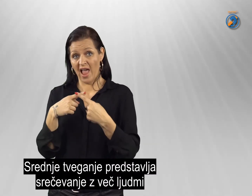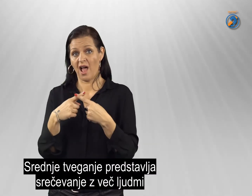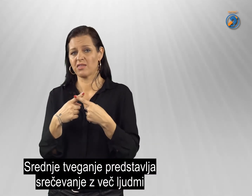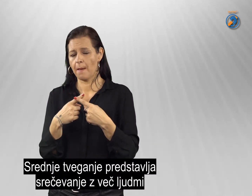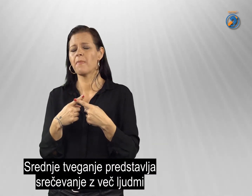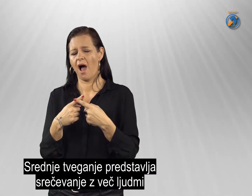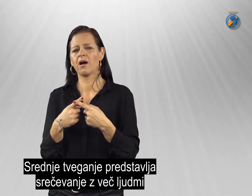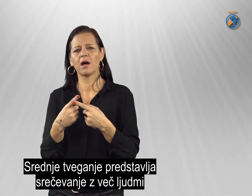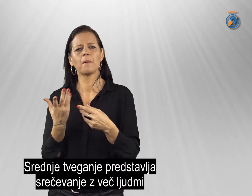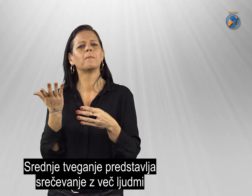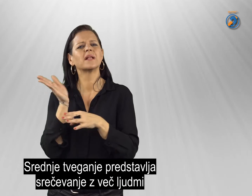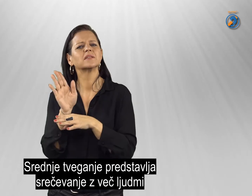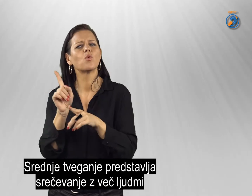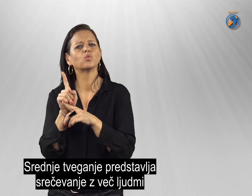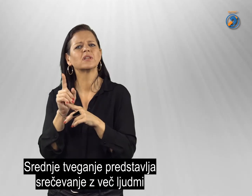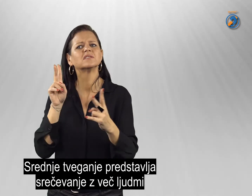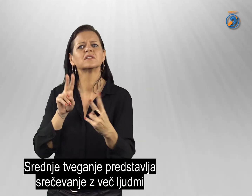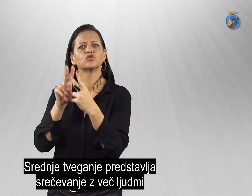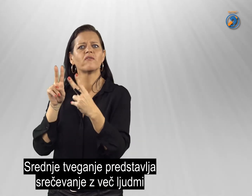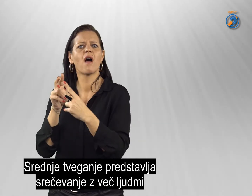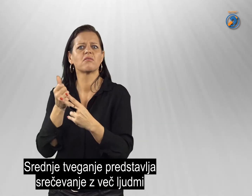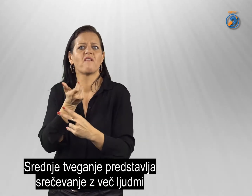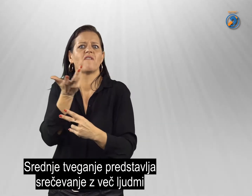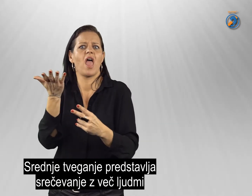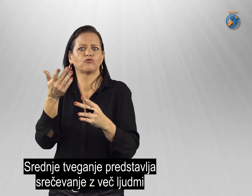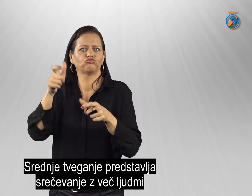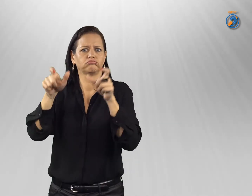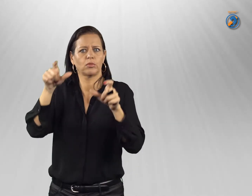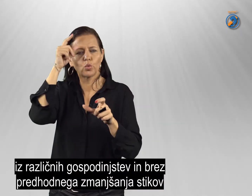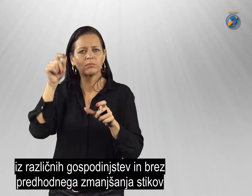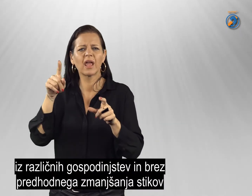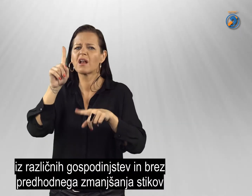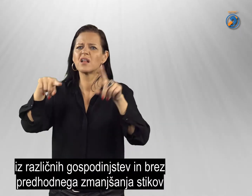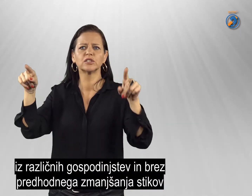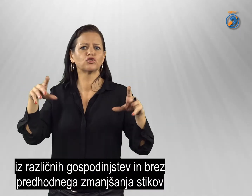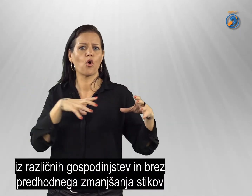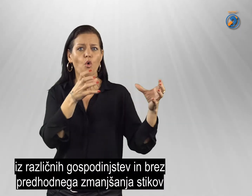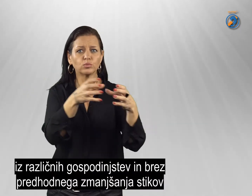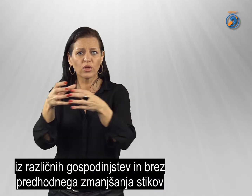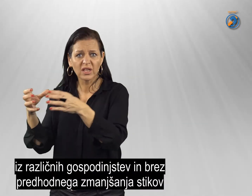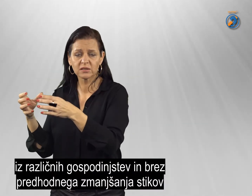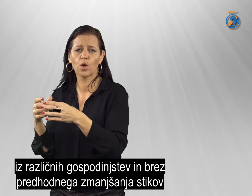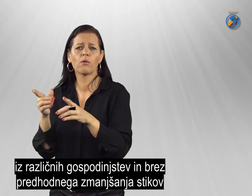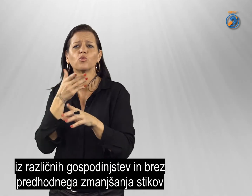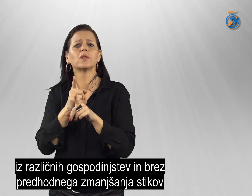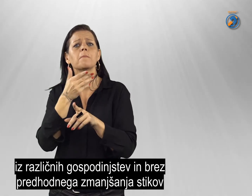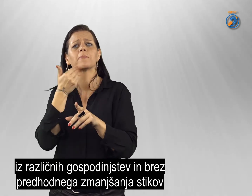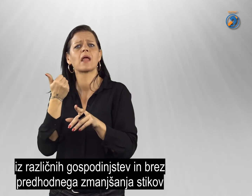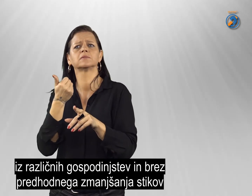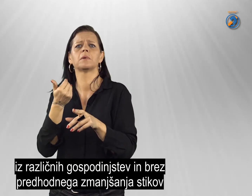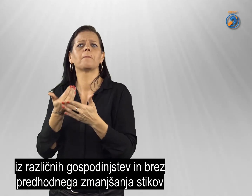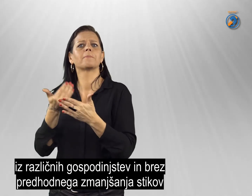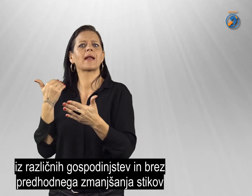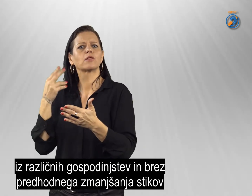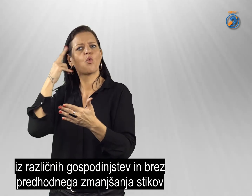Srednje tveganje predstavlja srečevanje z več ljudmi iz različnih gospodinjstev in brez predhodnega zmanjšanja stikov na